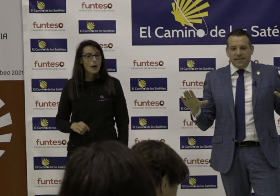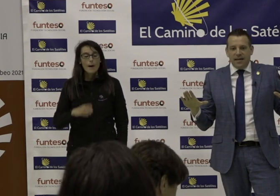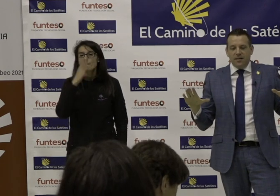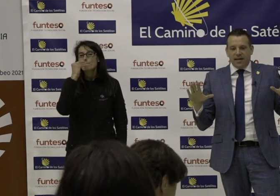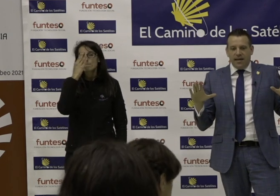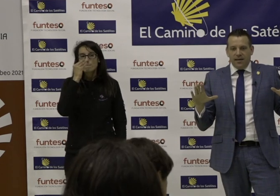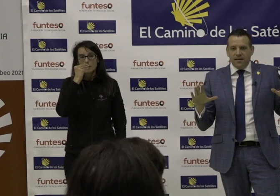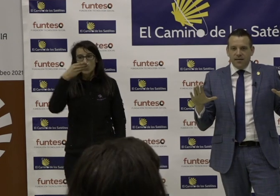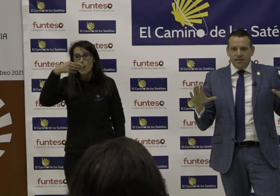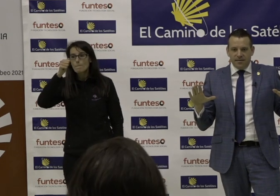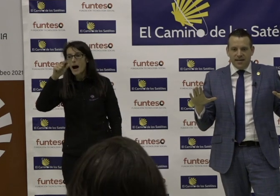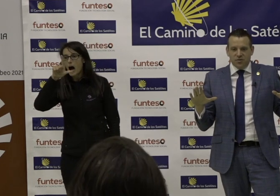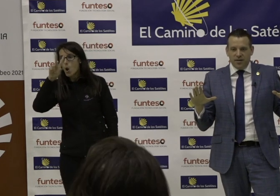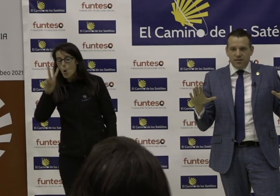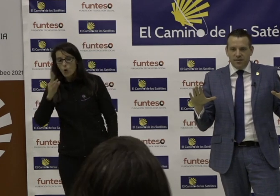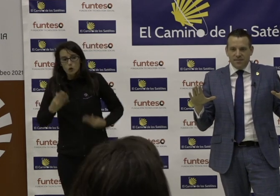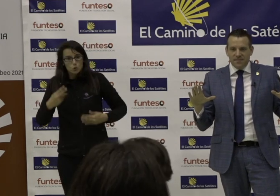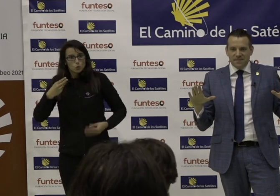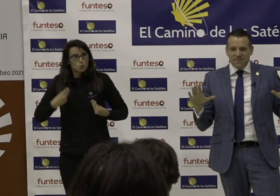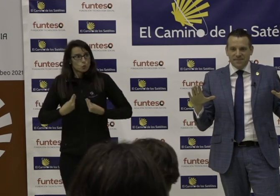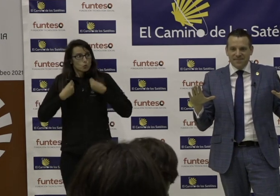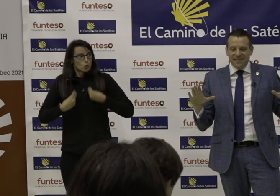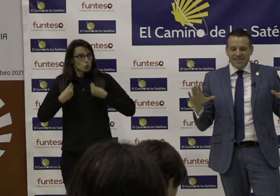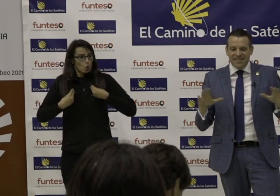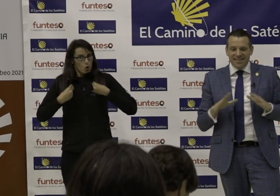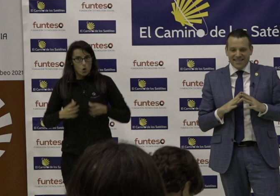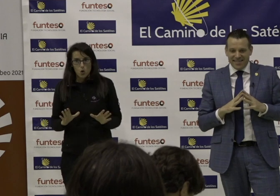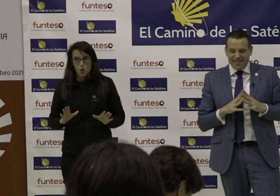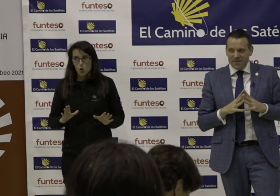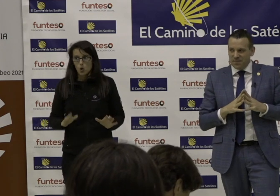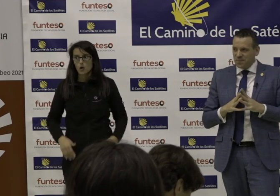Balú está que se ha asustado.